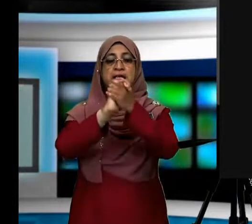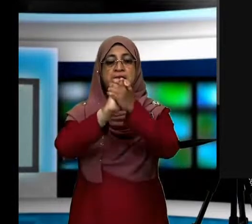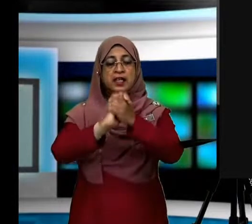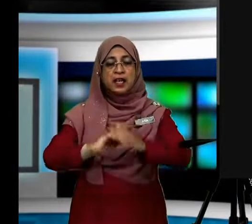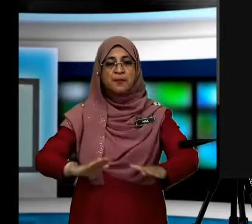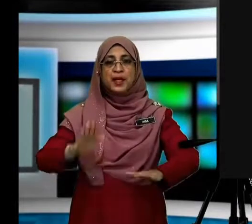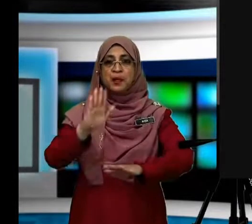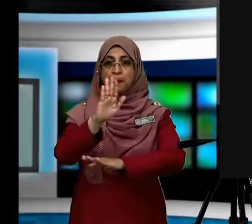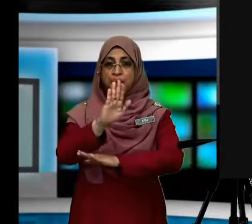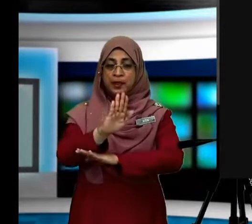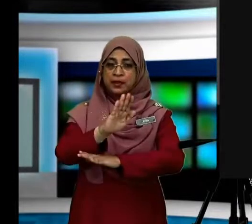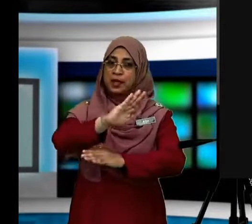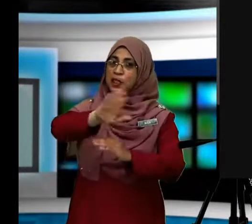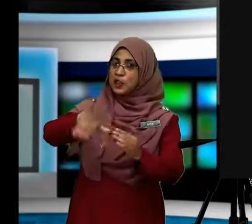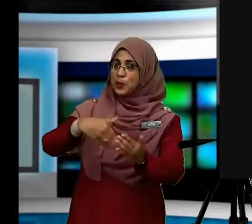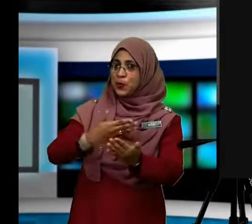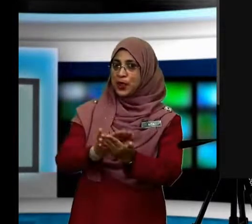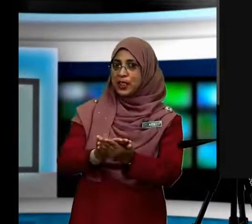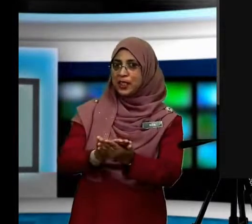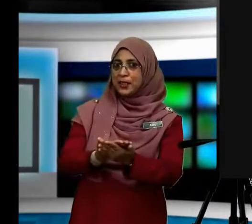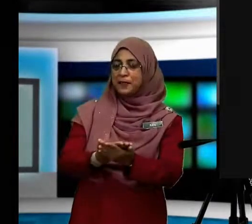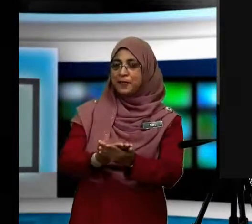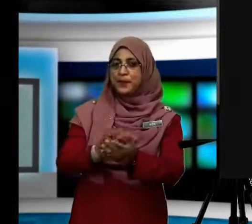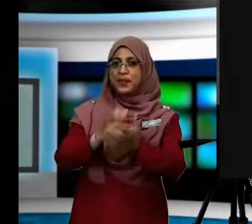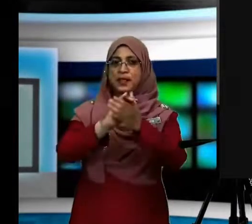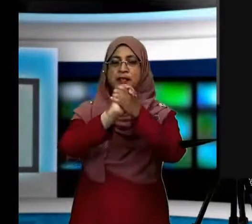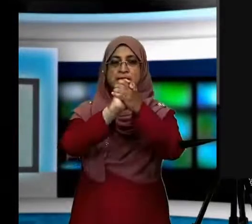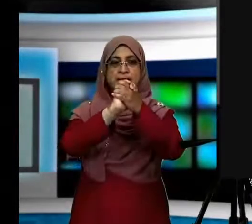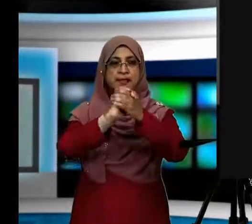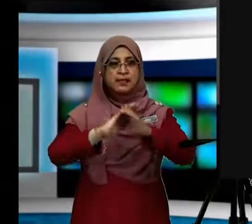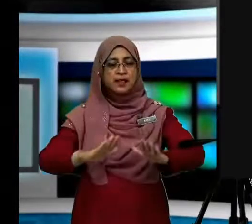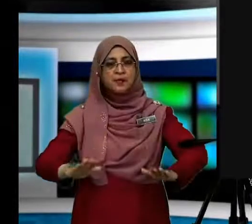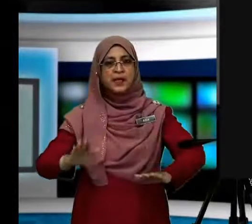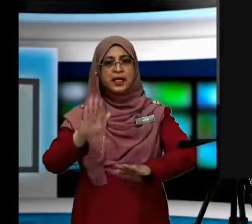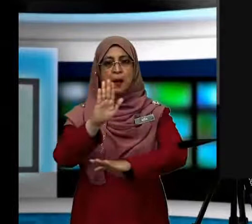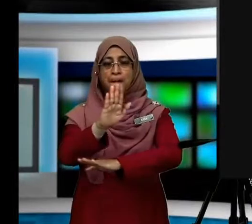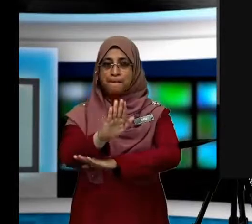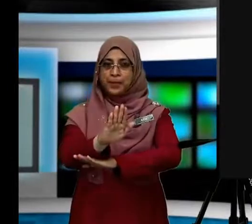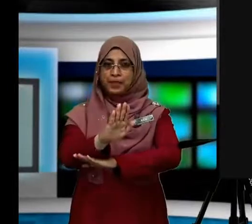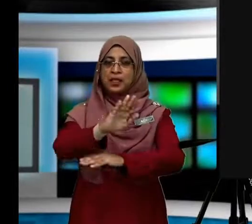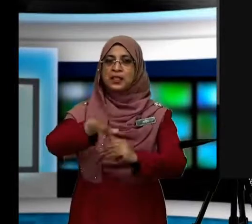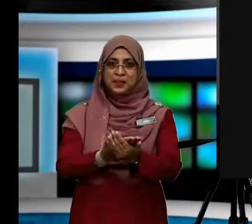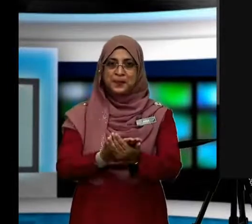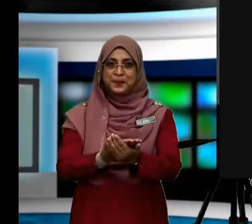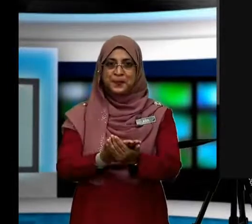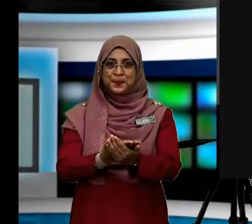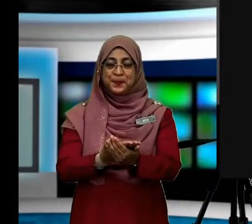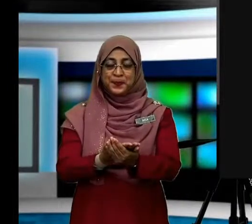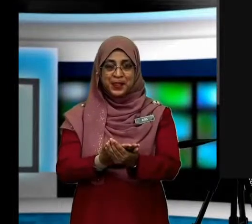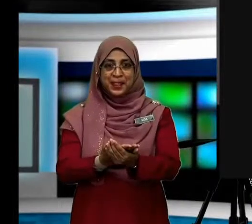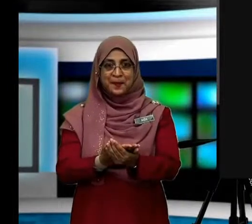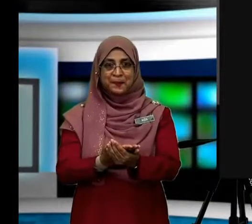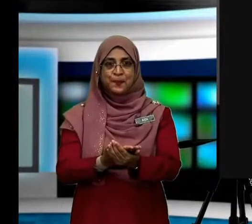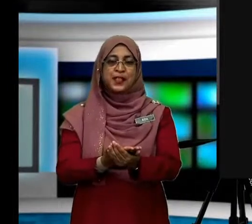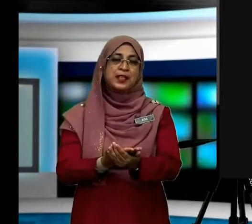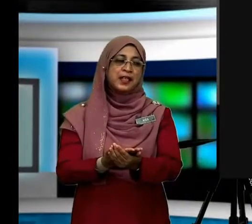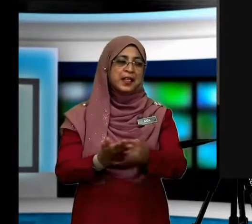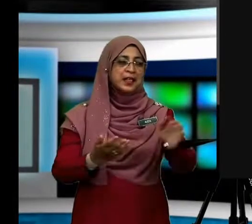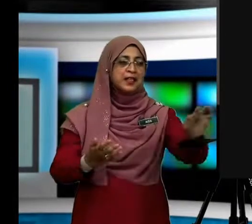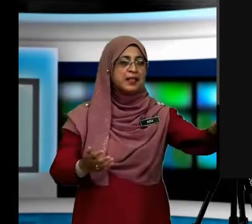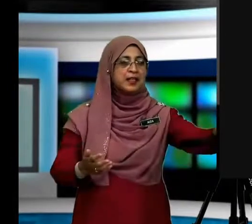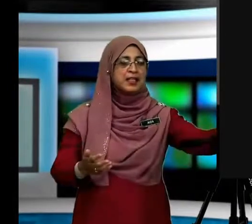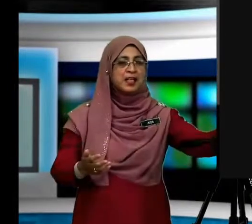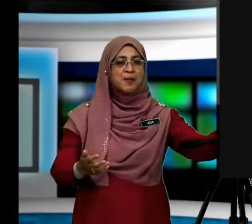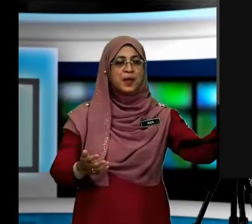petang semua Hi selamat petang semua boleh dan